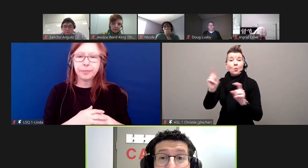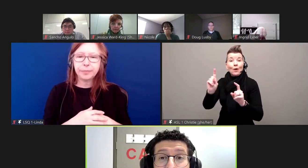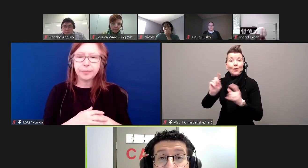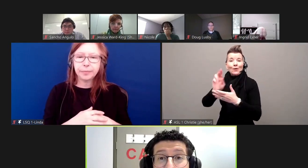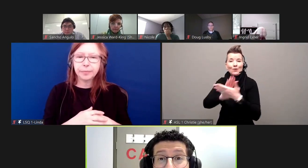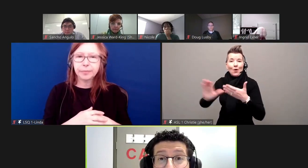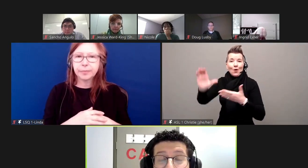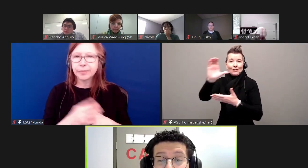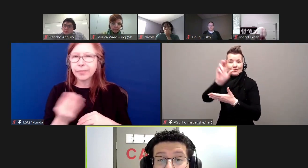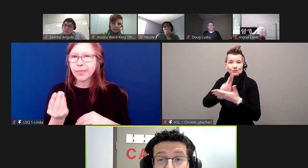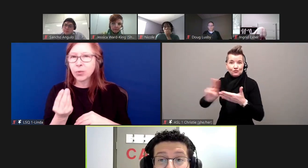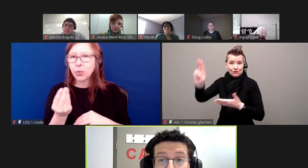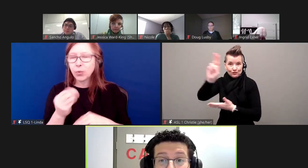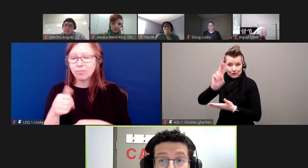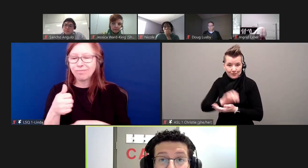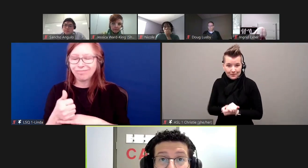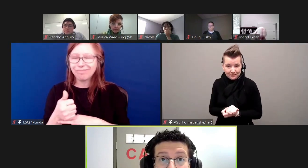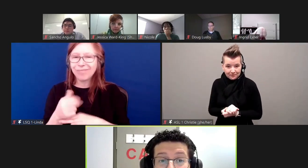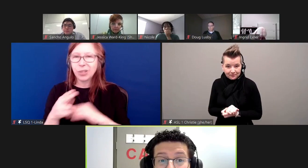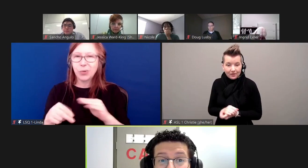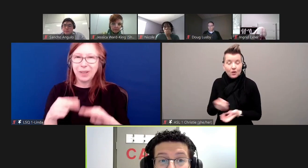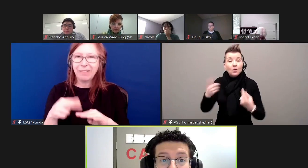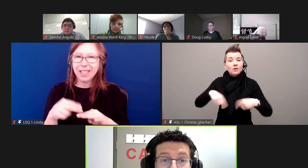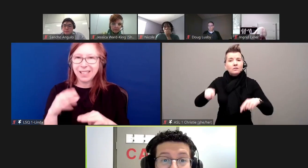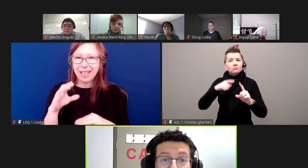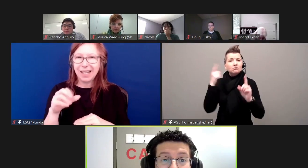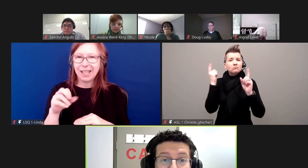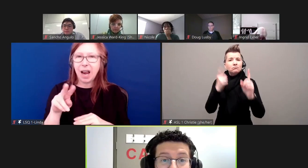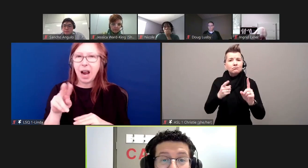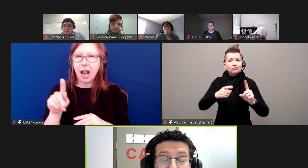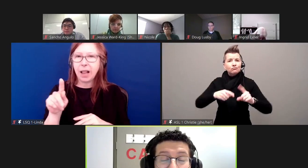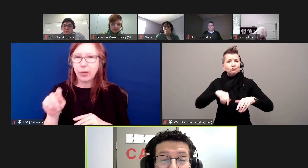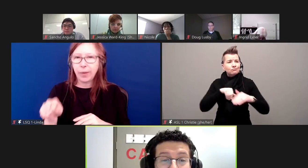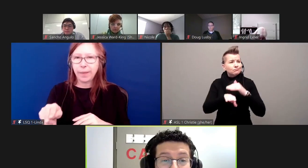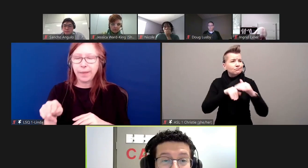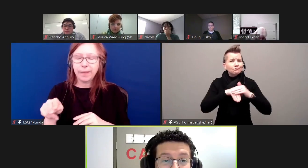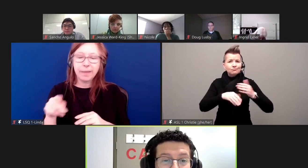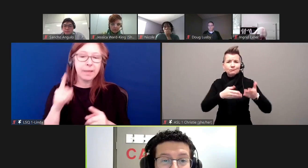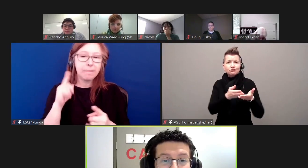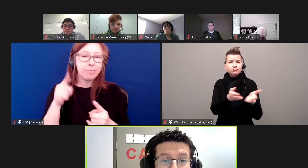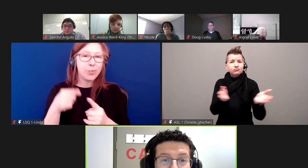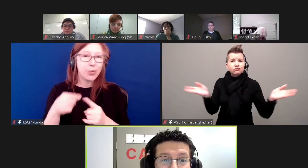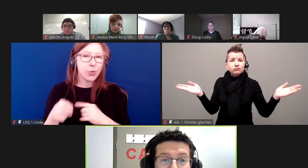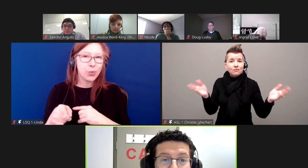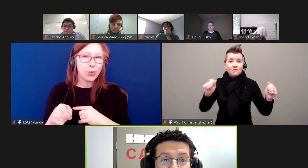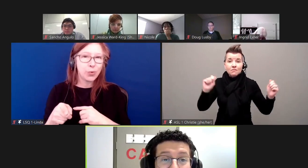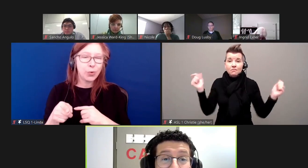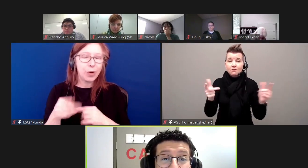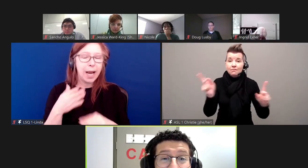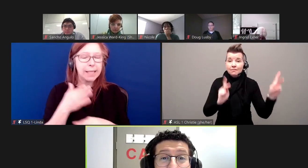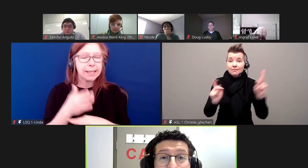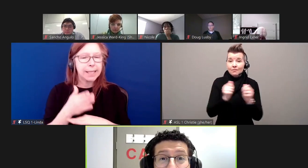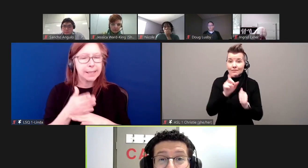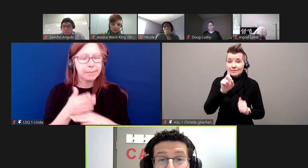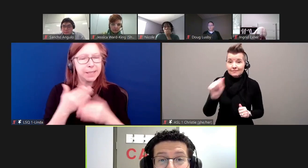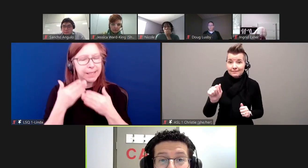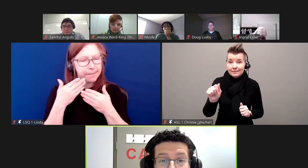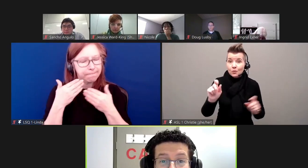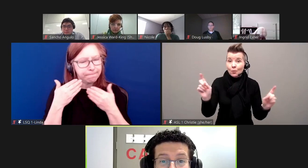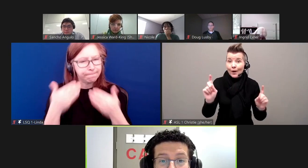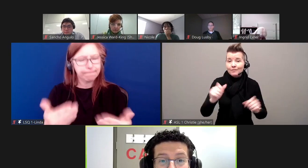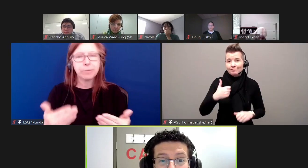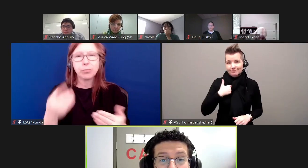qui est basée à l'Université Carleton. Son objectif est de faire avancer l'accessibilité pour les